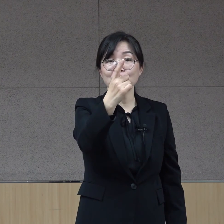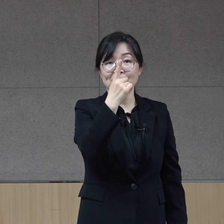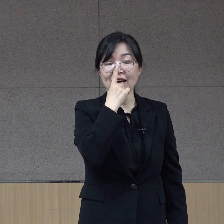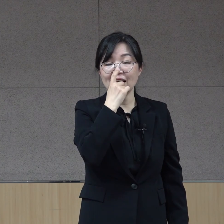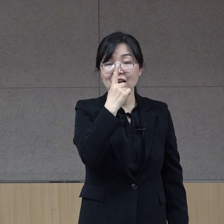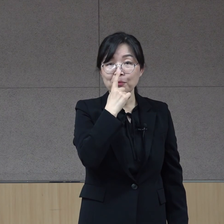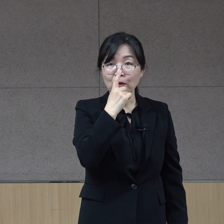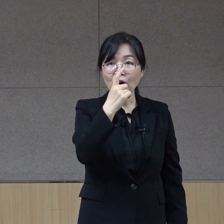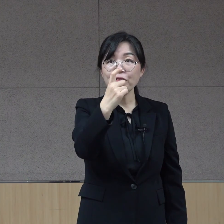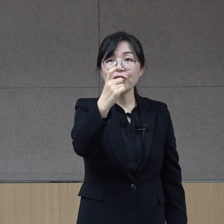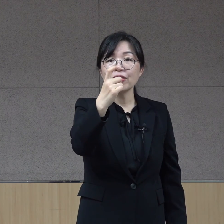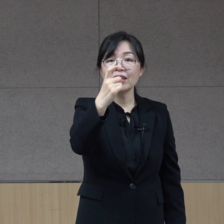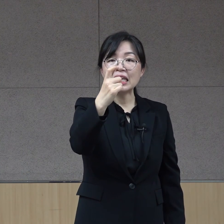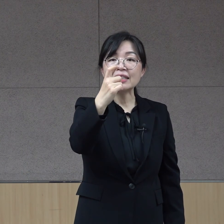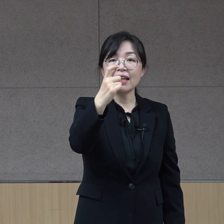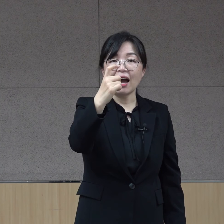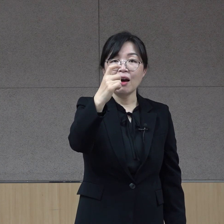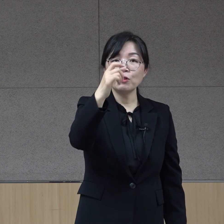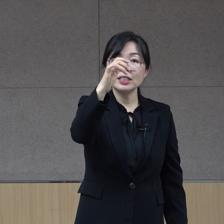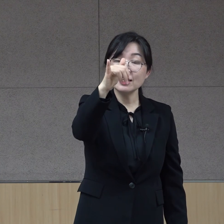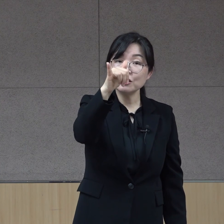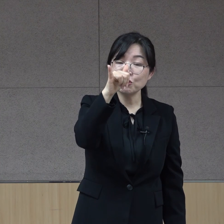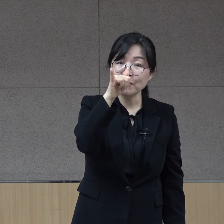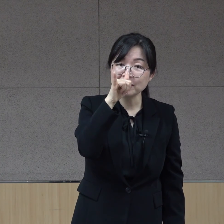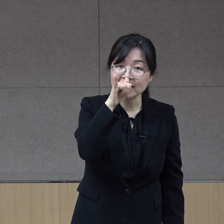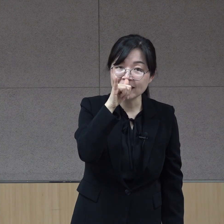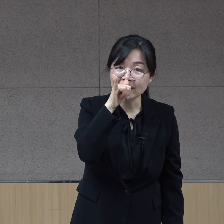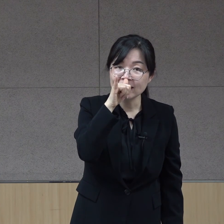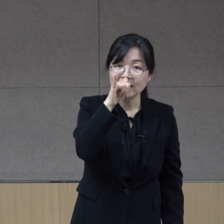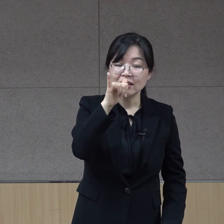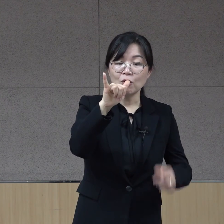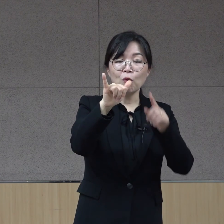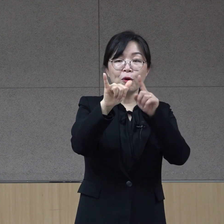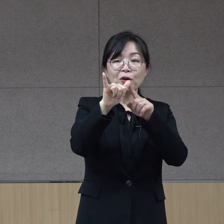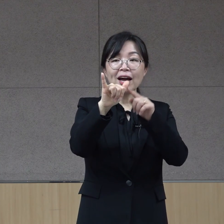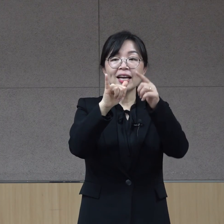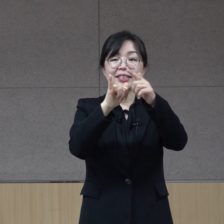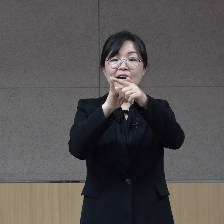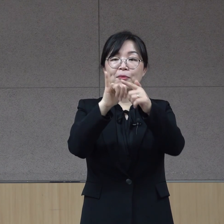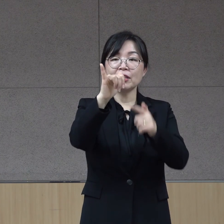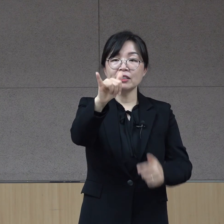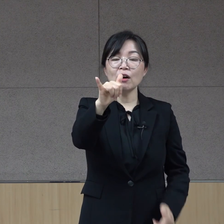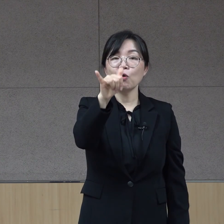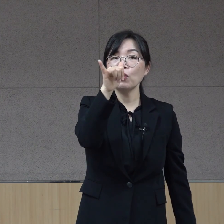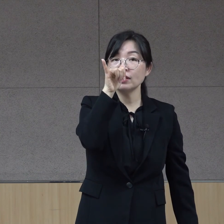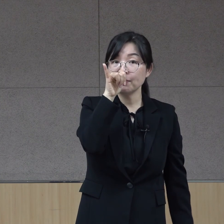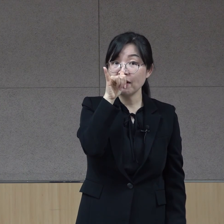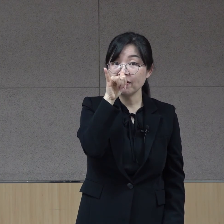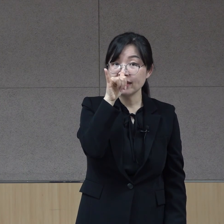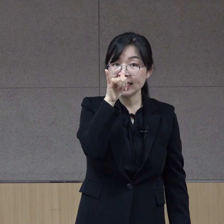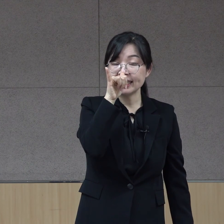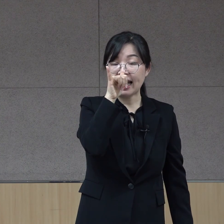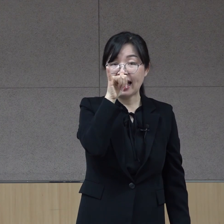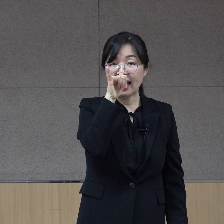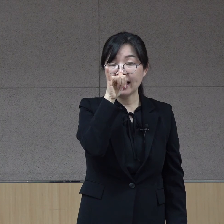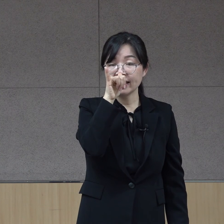수화입니다. 있다. 혹시 있다라는 수화 배웠을까요? 5번과 4번에서 코에 대면 있다.